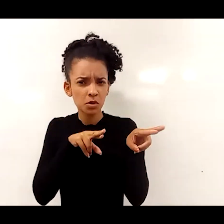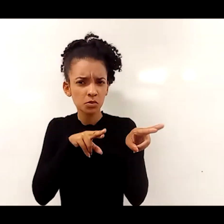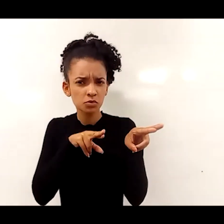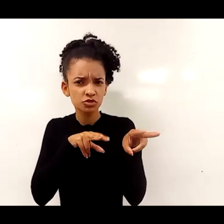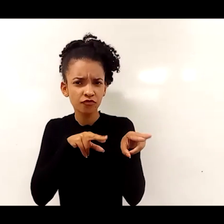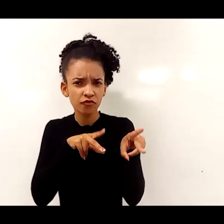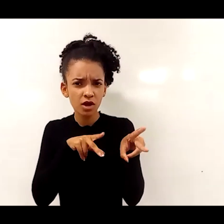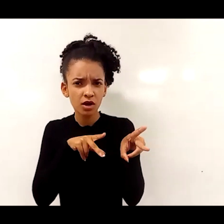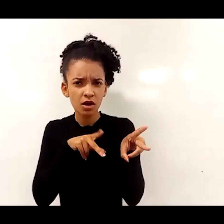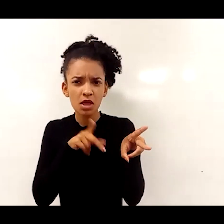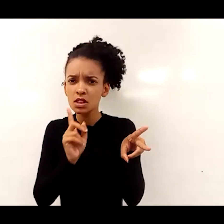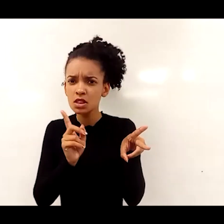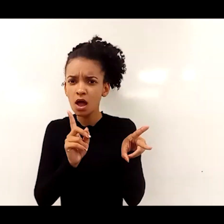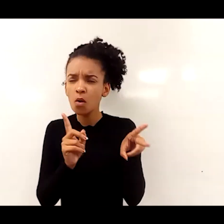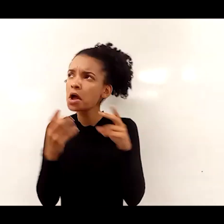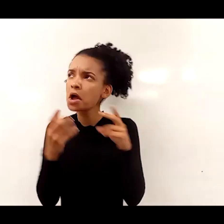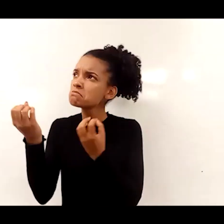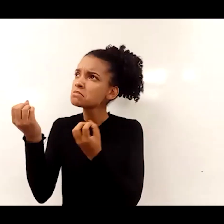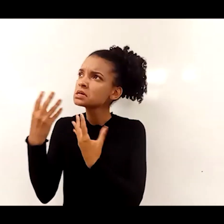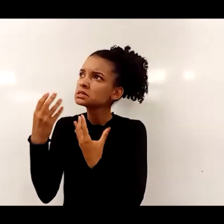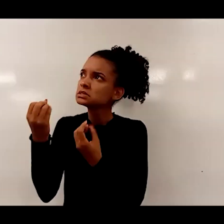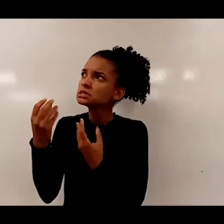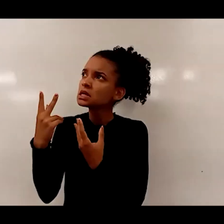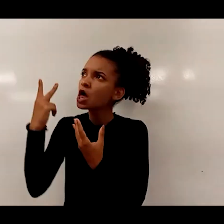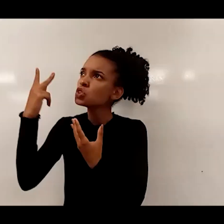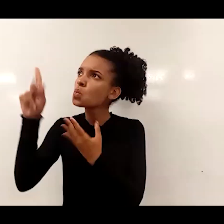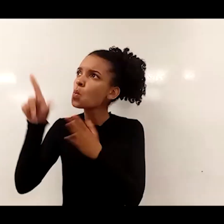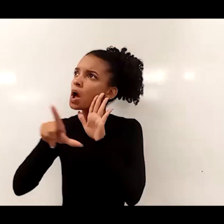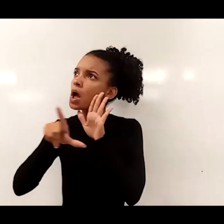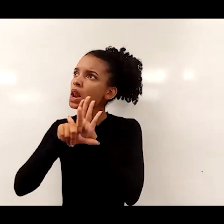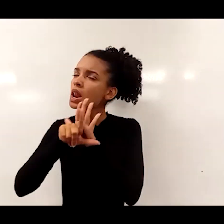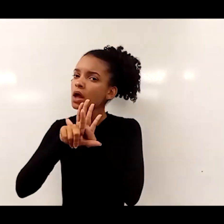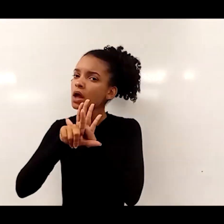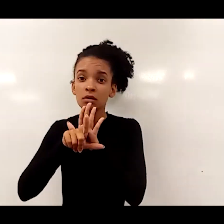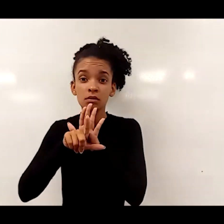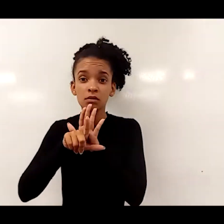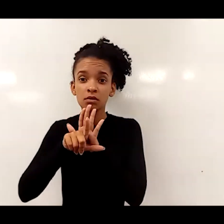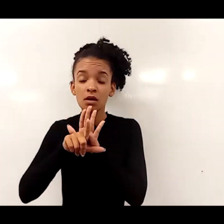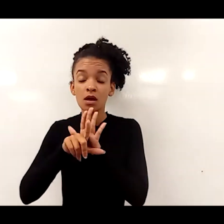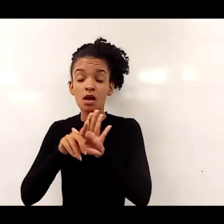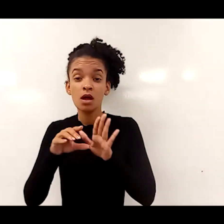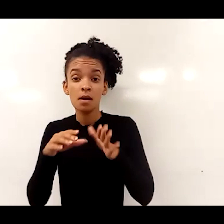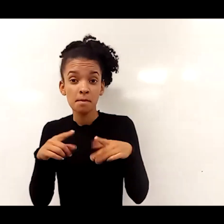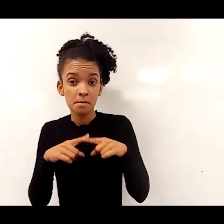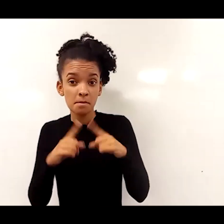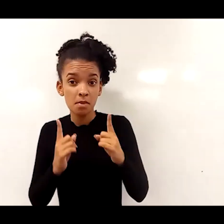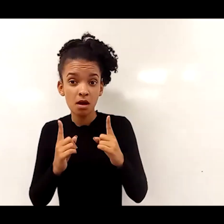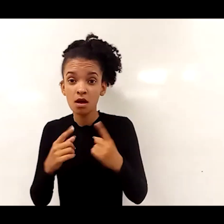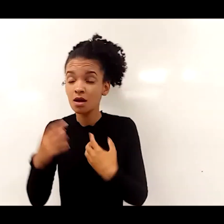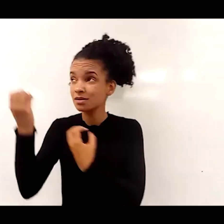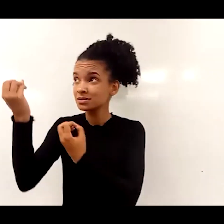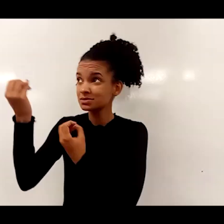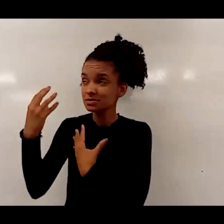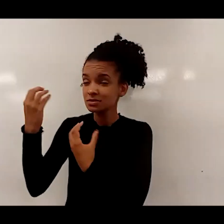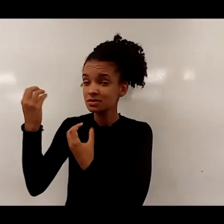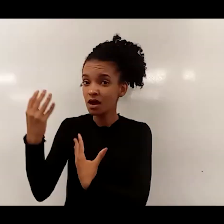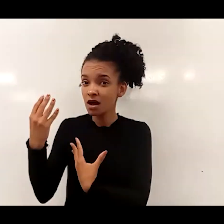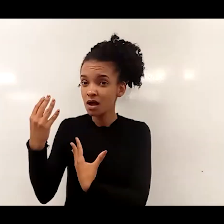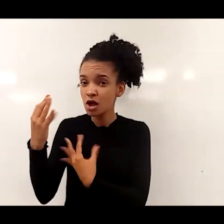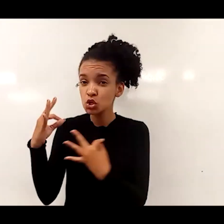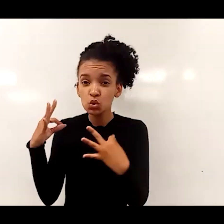teus decretos. Ensinar os decretos do Senhor são todas as informações